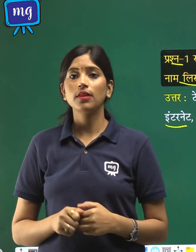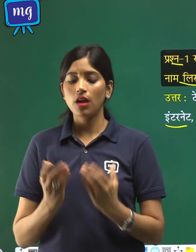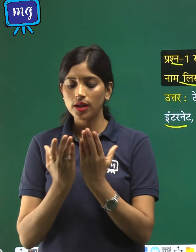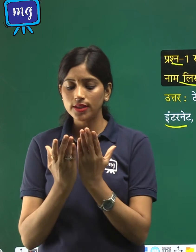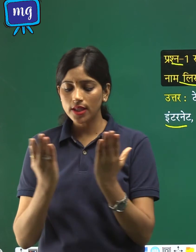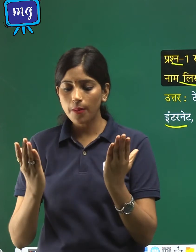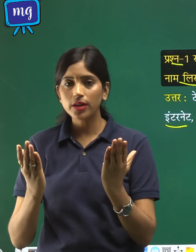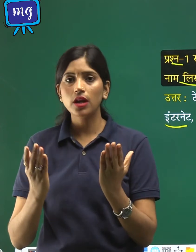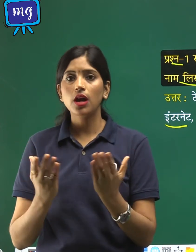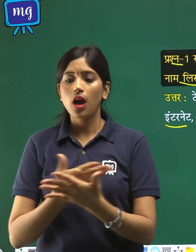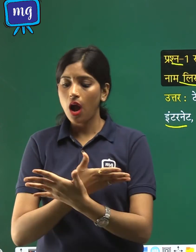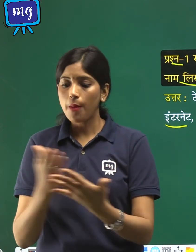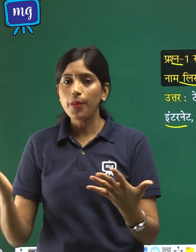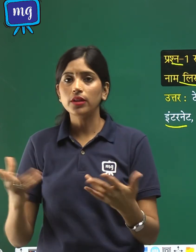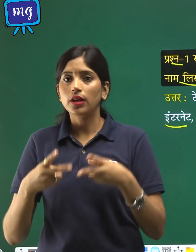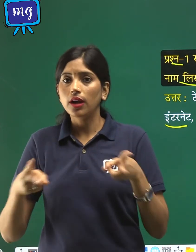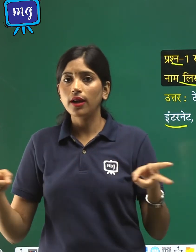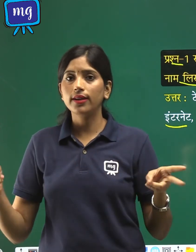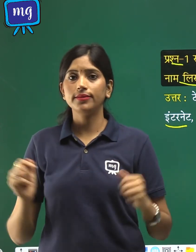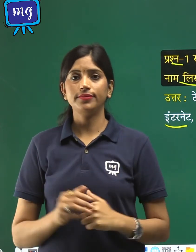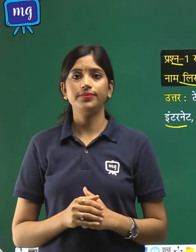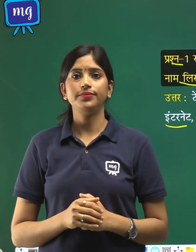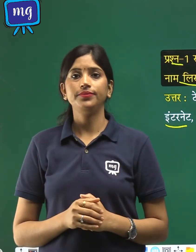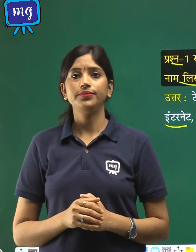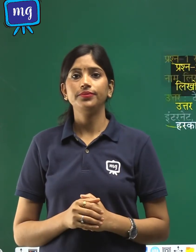समाचार पत्र पत्रिकाएं।